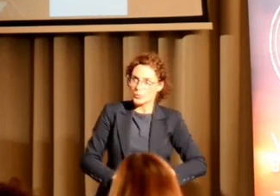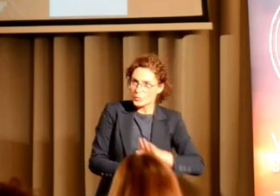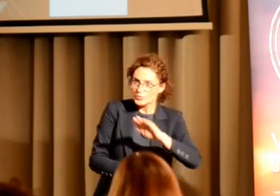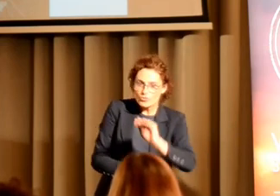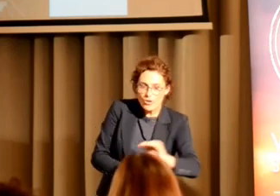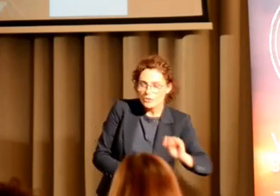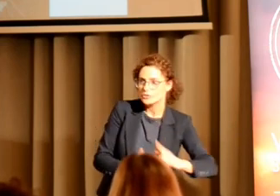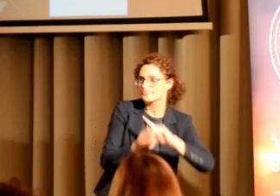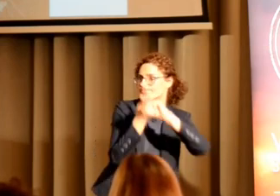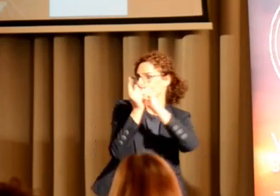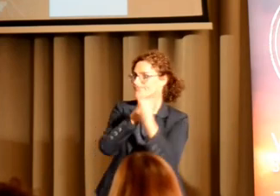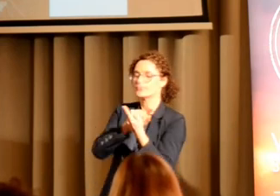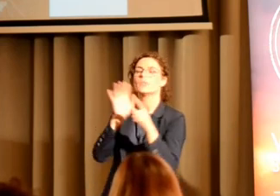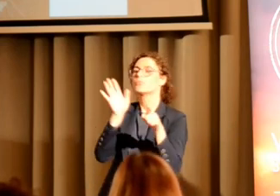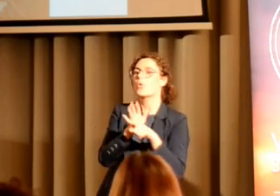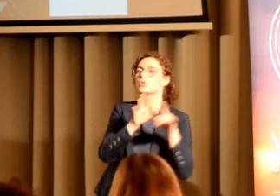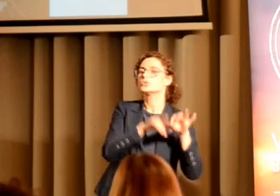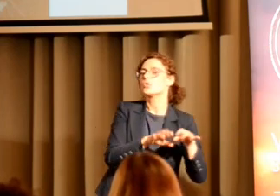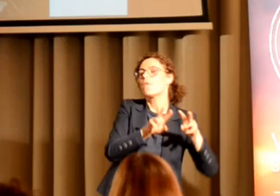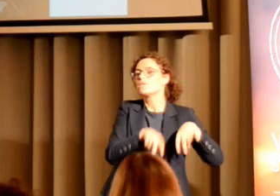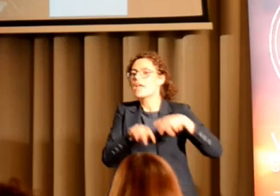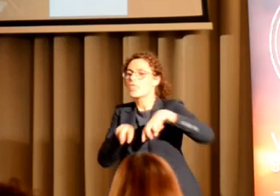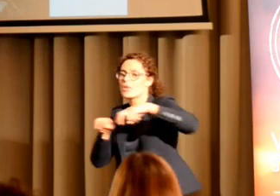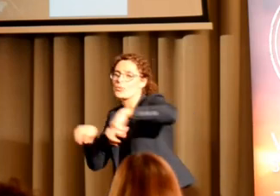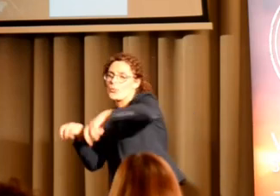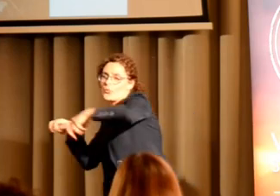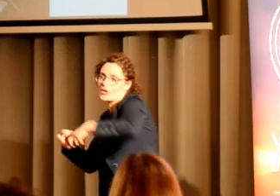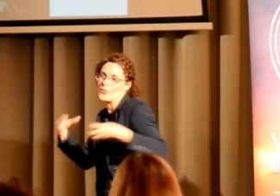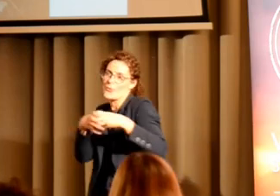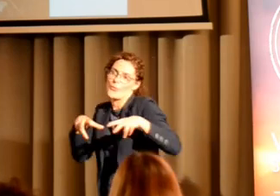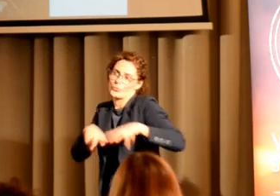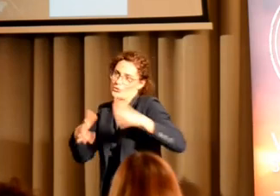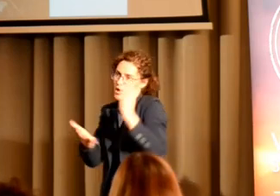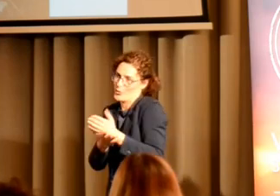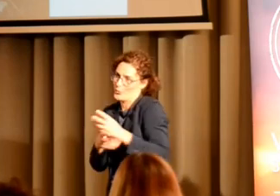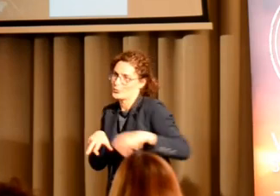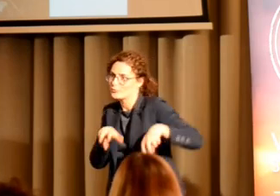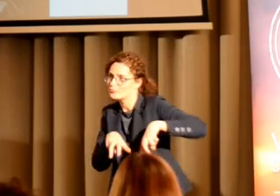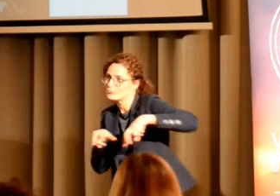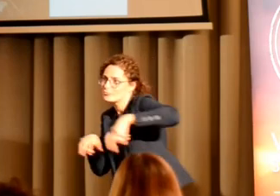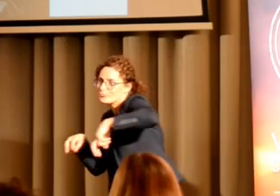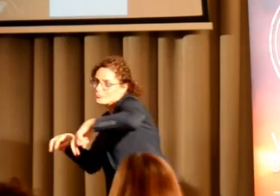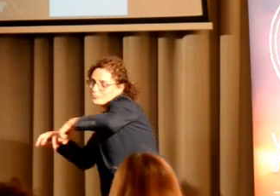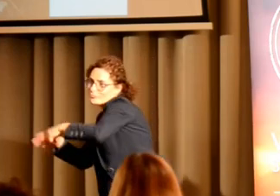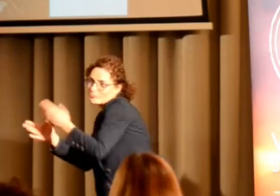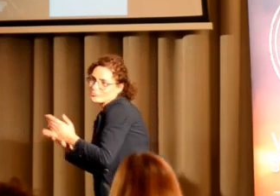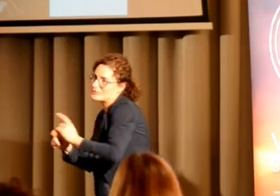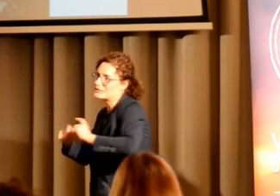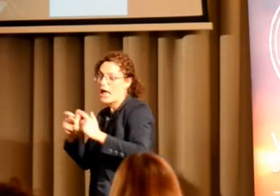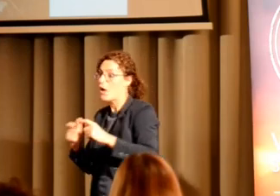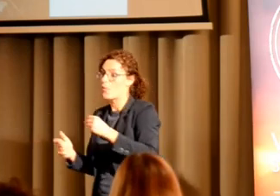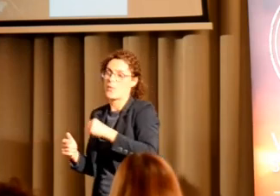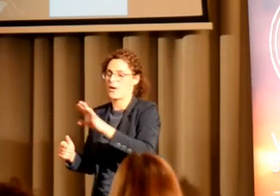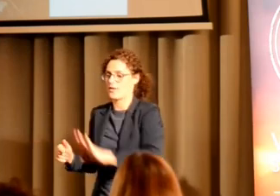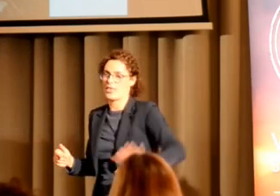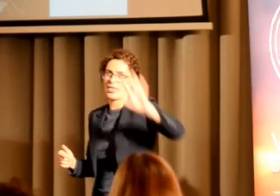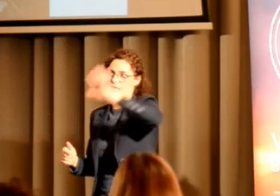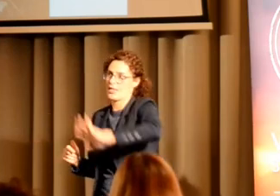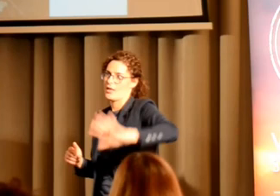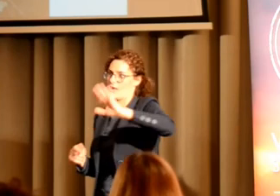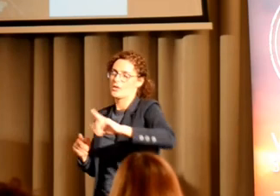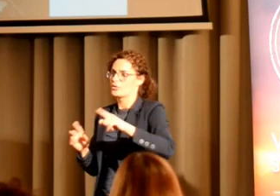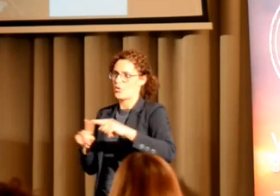Robert. Te wędrówki całej grupy rodzinnej, którą prowadzi para rodzicielska, po całym terytorium. I ten ruch jest taki